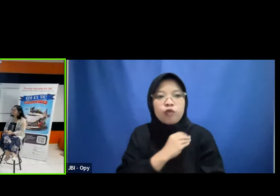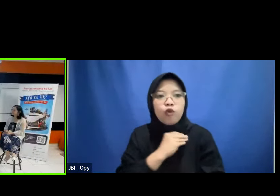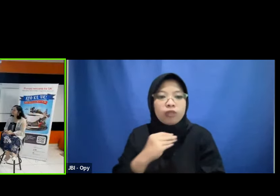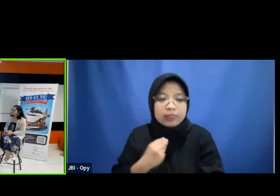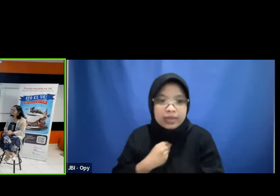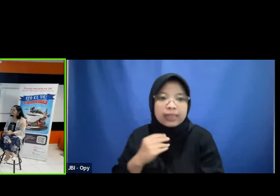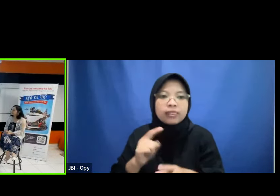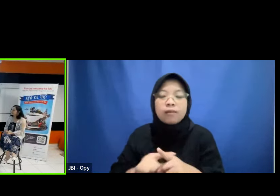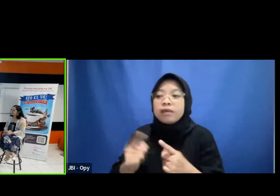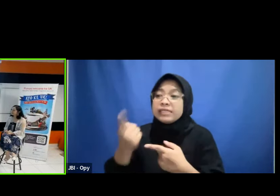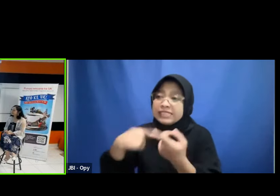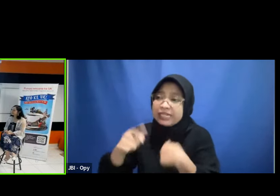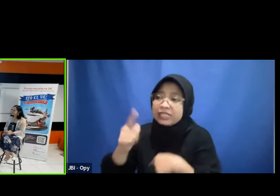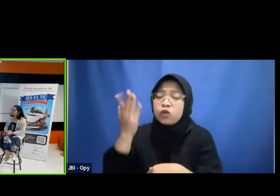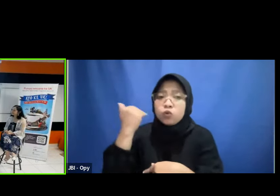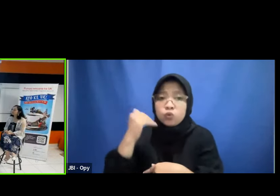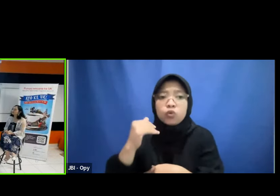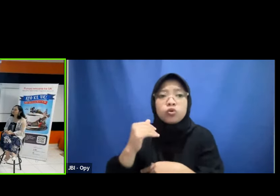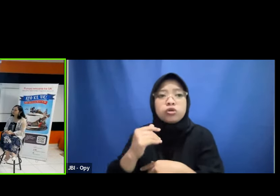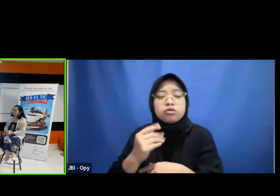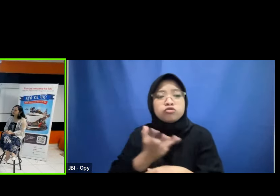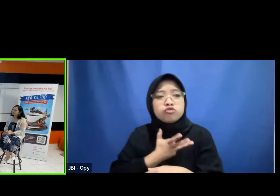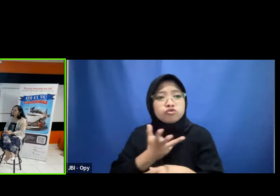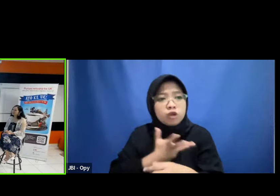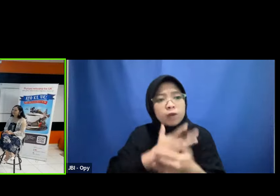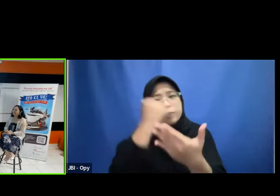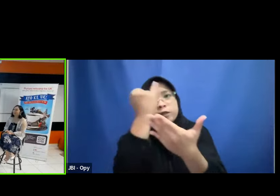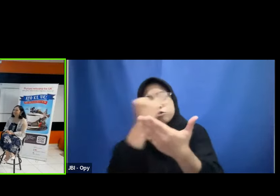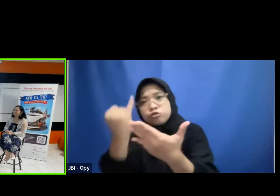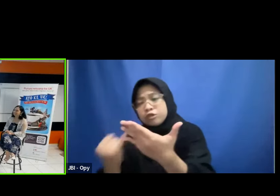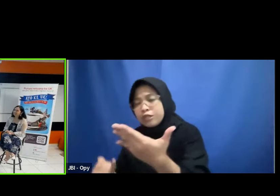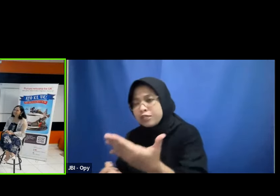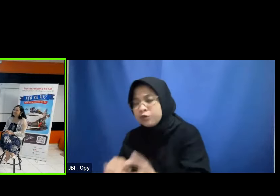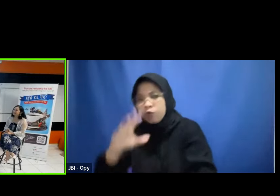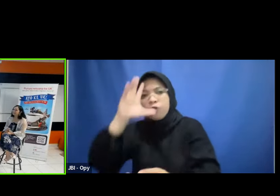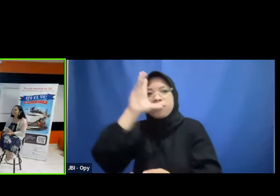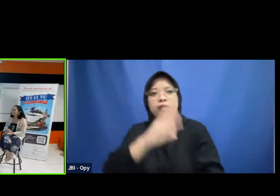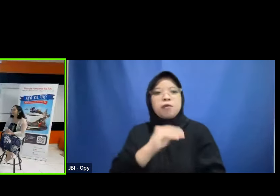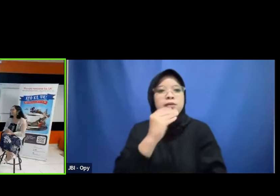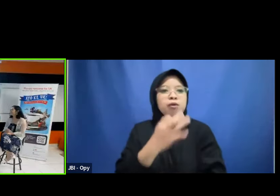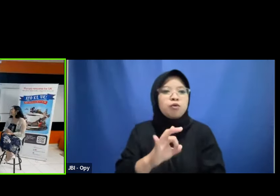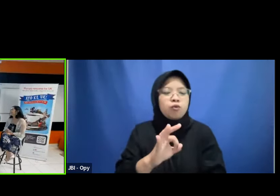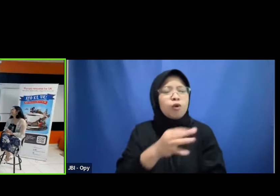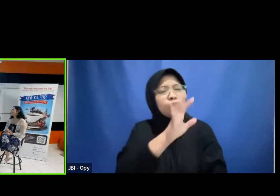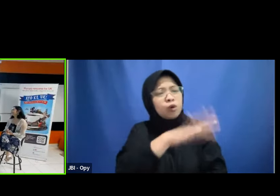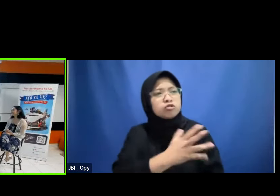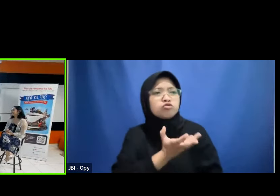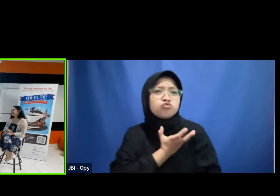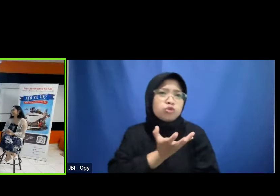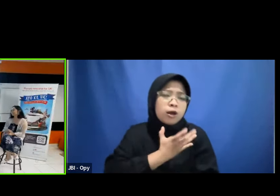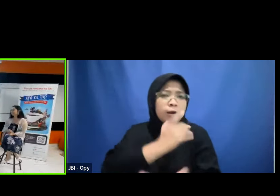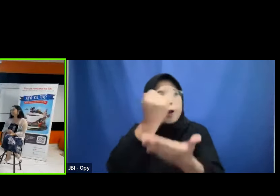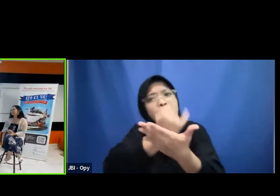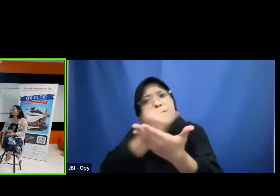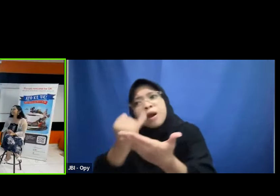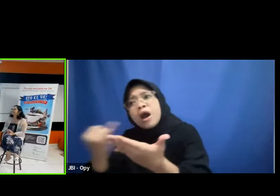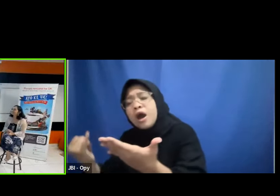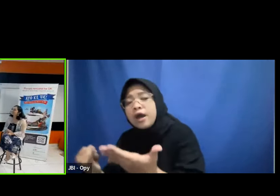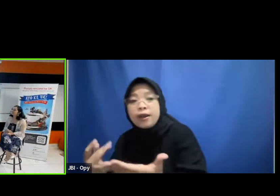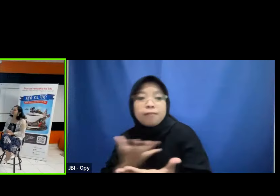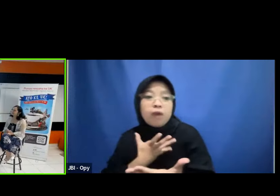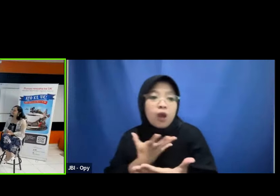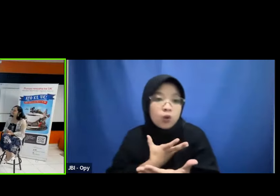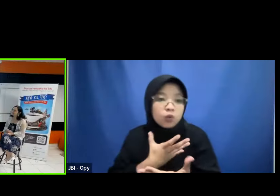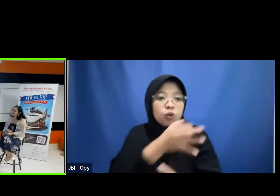cerita Aku tuh suka sekali bikin ilustrasi pas pada tahu juga ya kan suka banget gambar gitu aku pengin ke